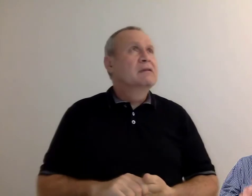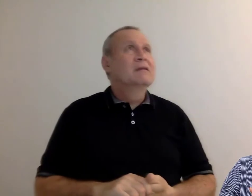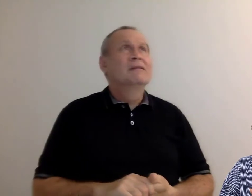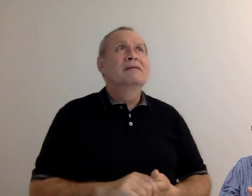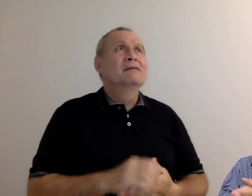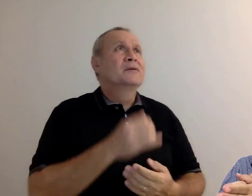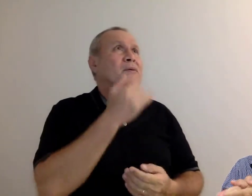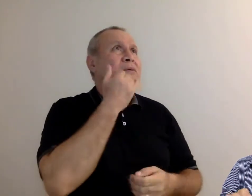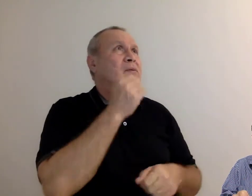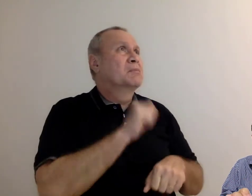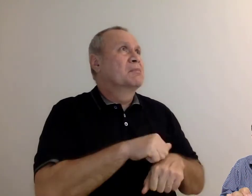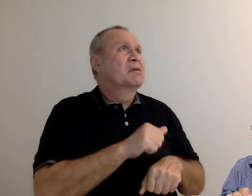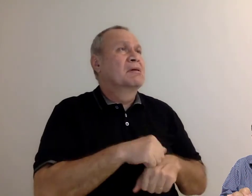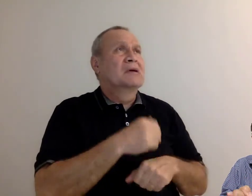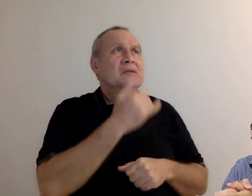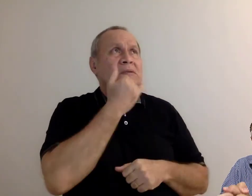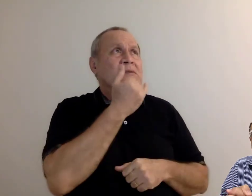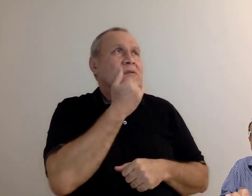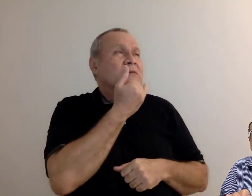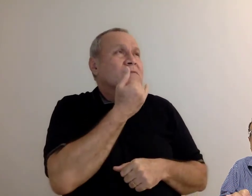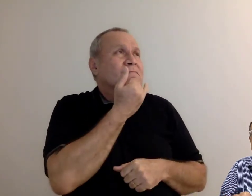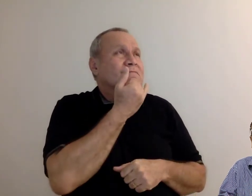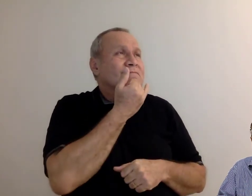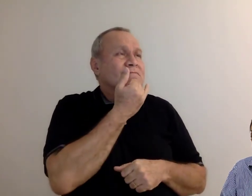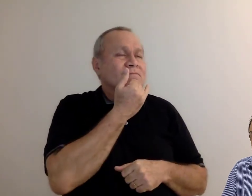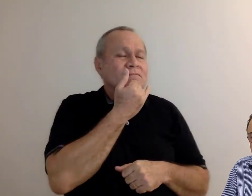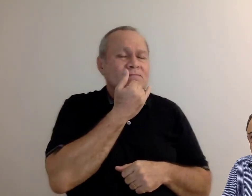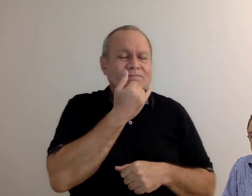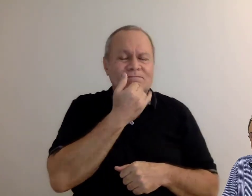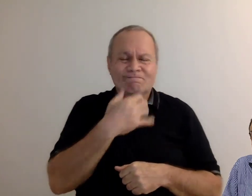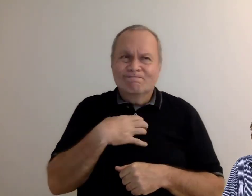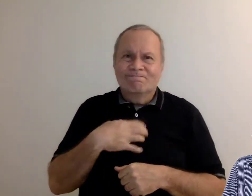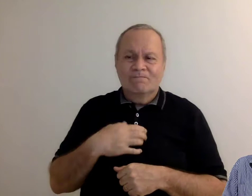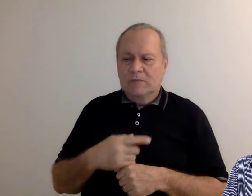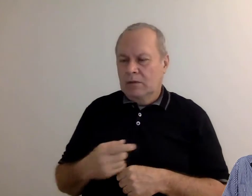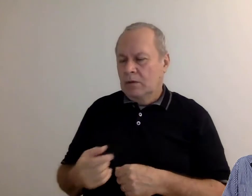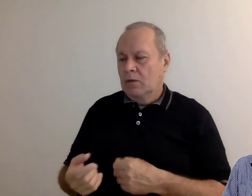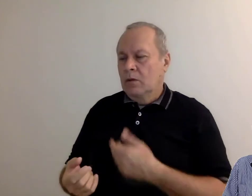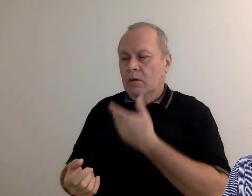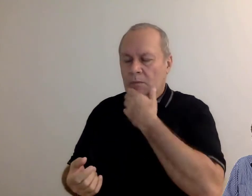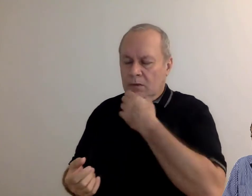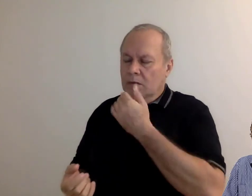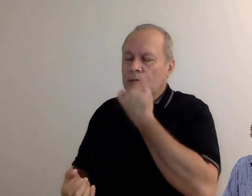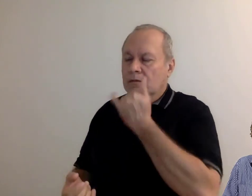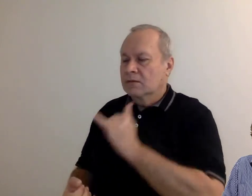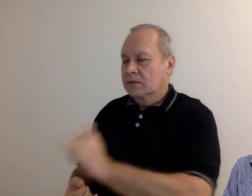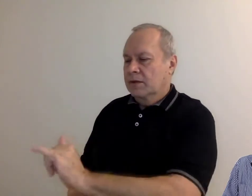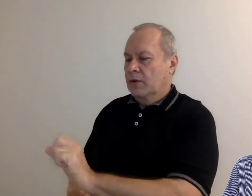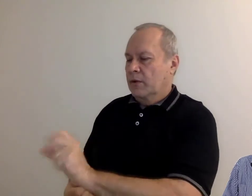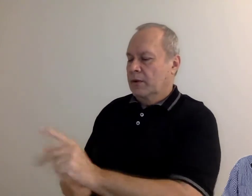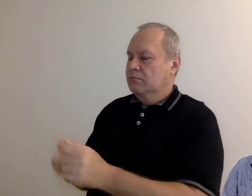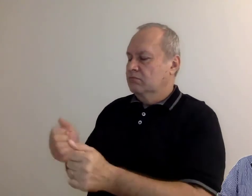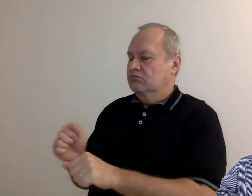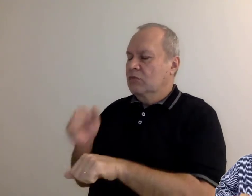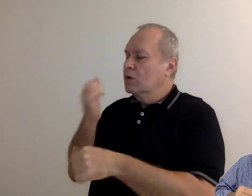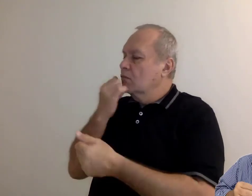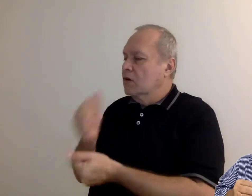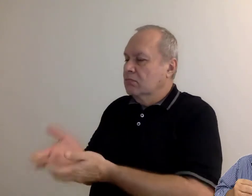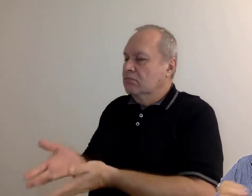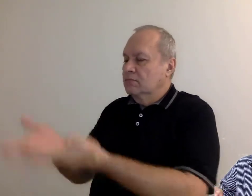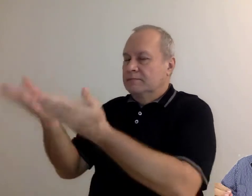Mas esse homem foi perdoado. E tendo sido perdoado, não foi capaz de perdoar o seu amigo que lhe devia